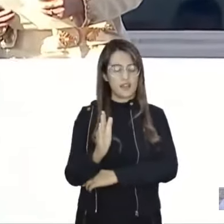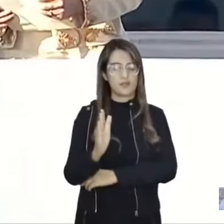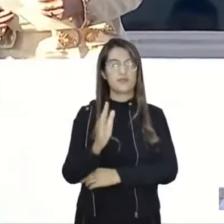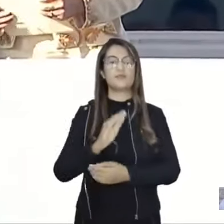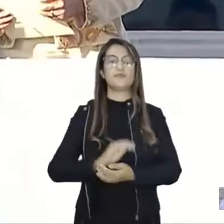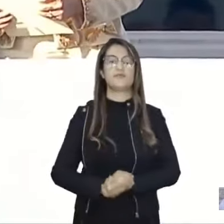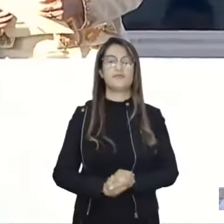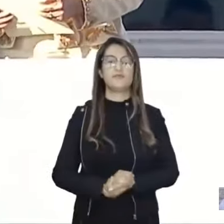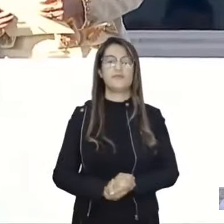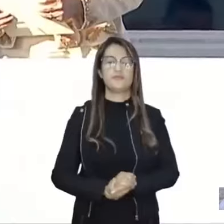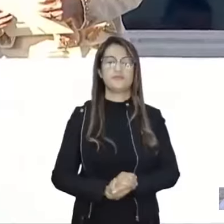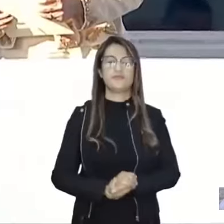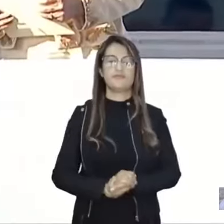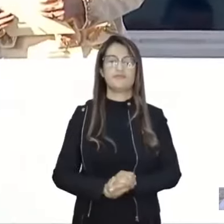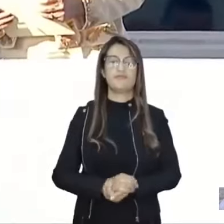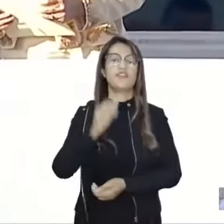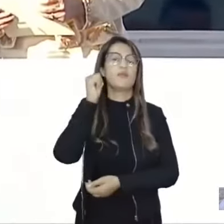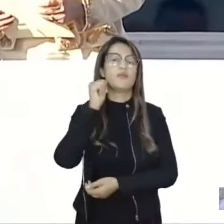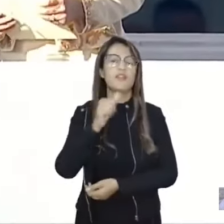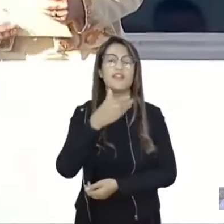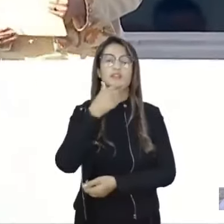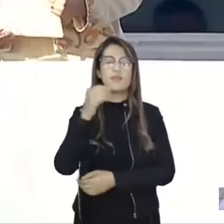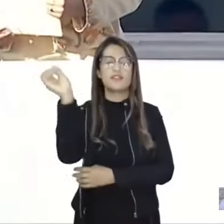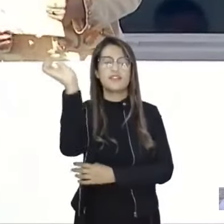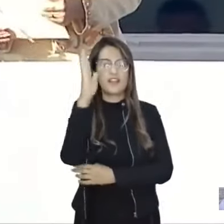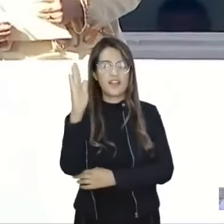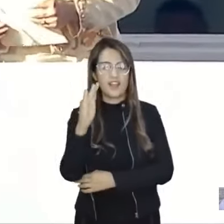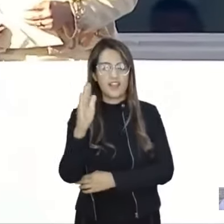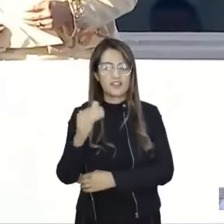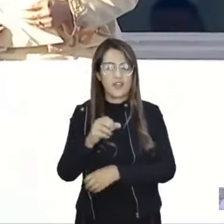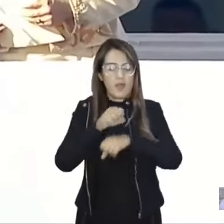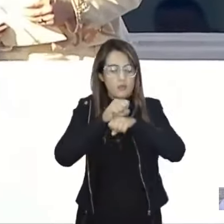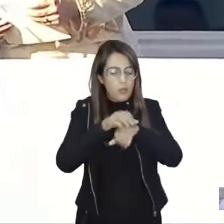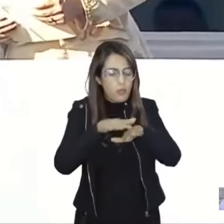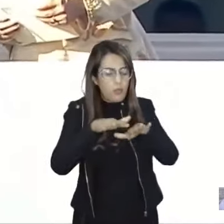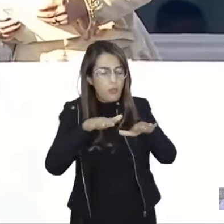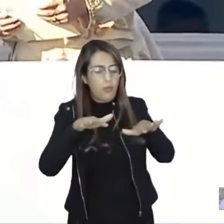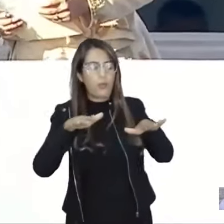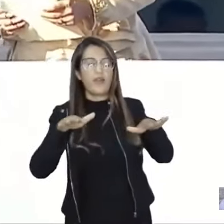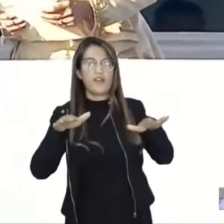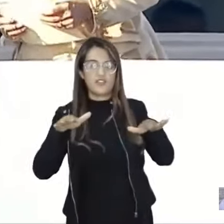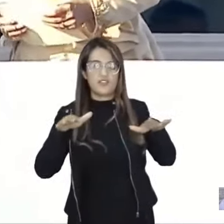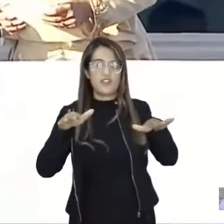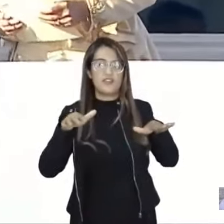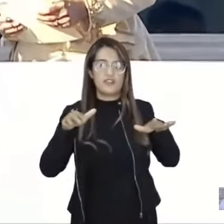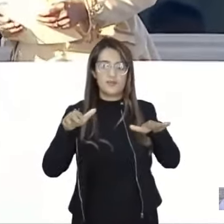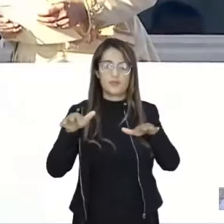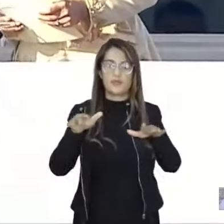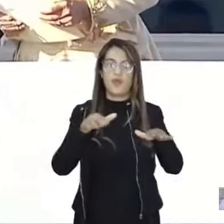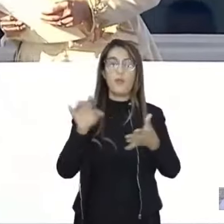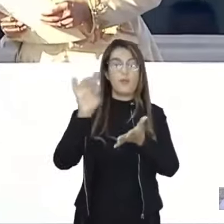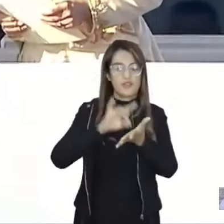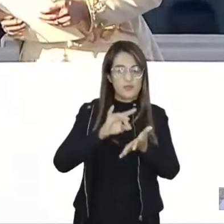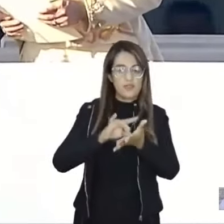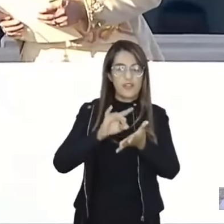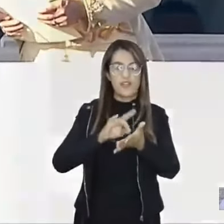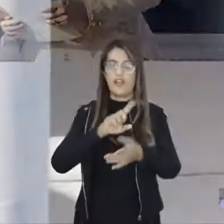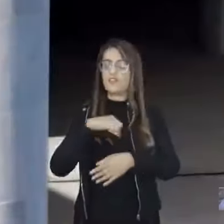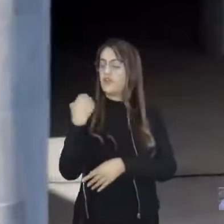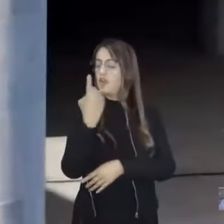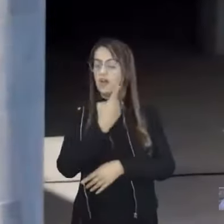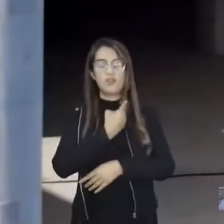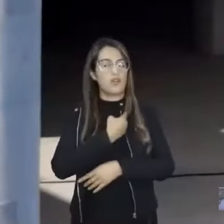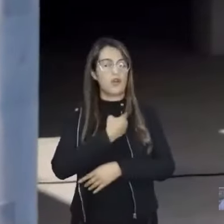e brasileiras e compartilhamos uma mesma virtude. Nós não desistimos